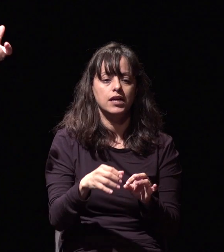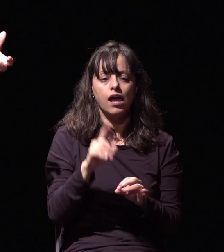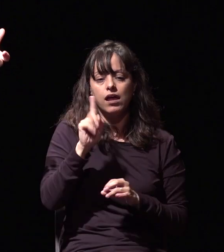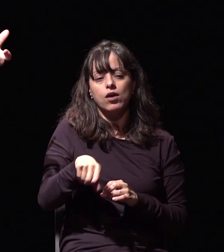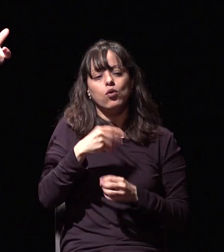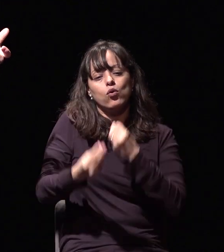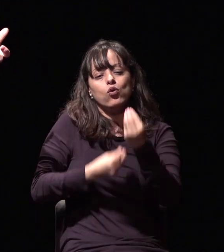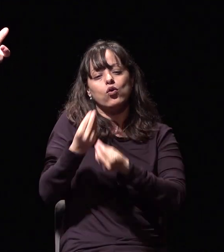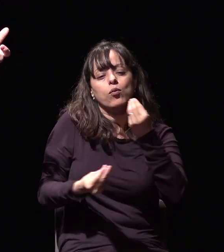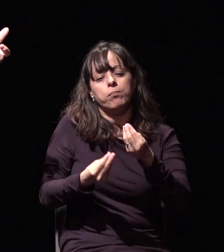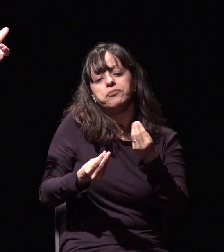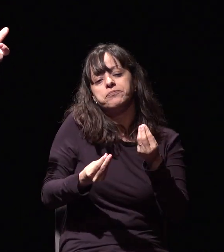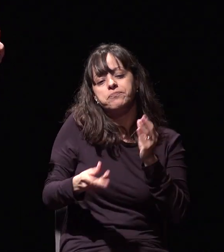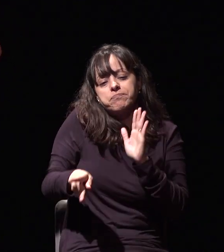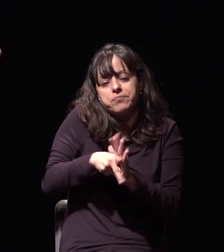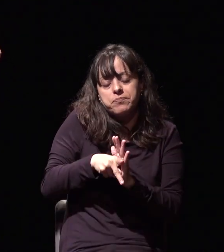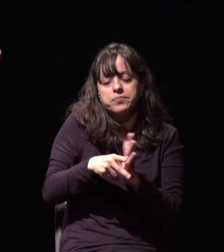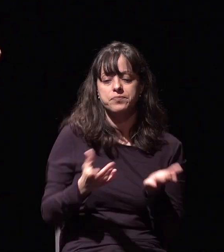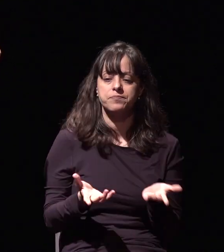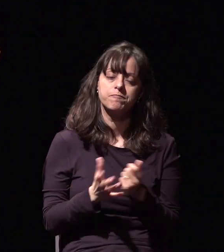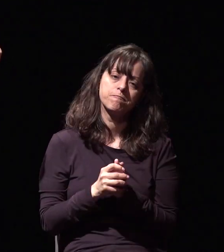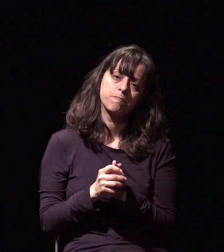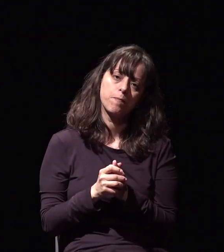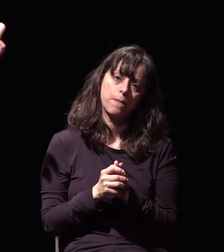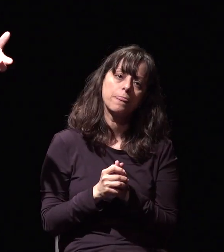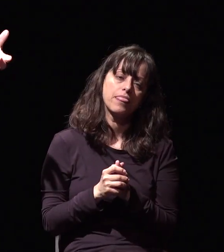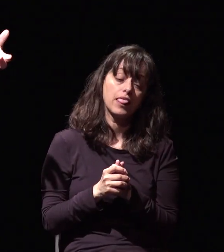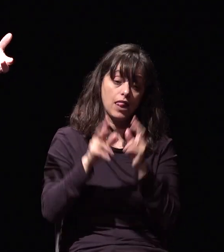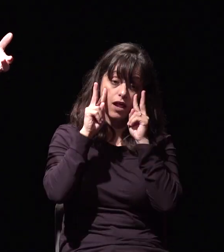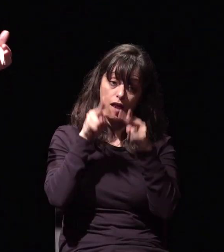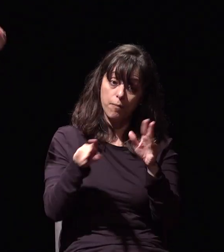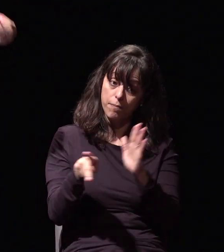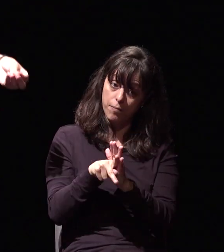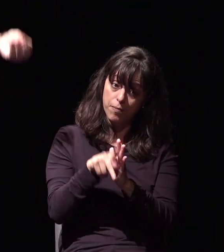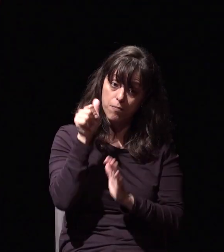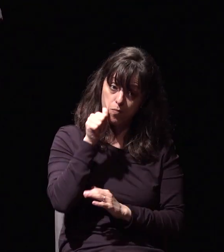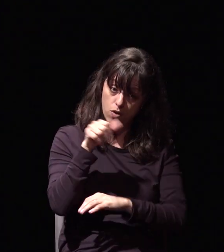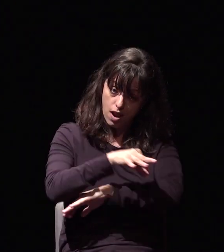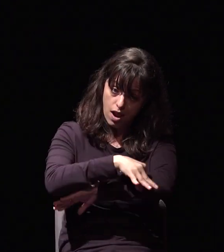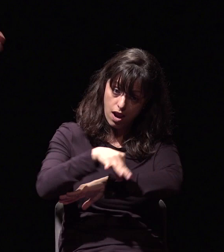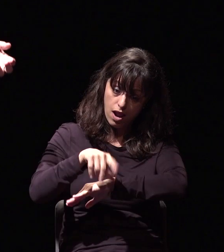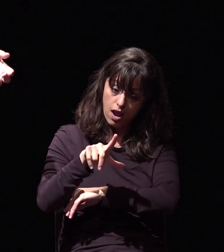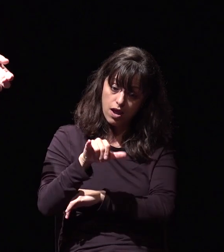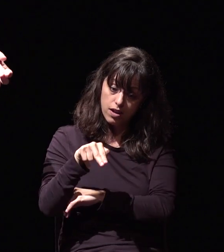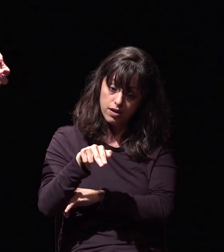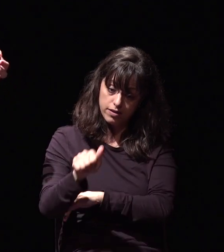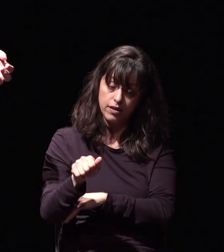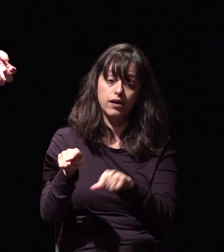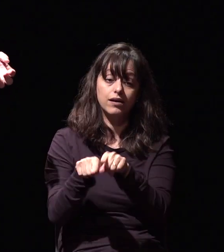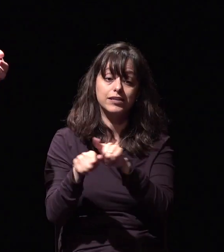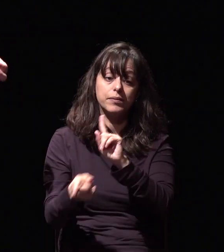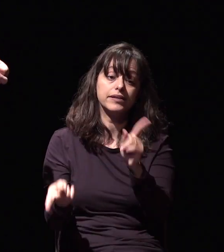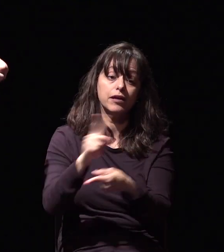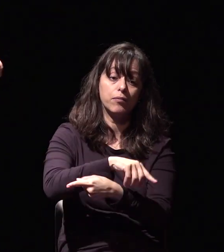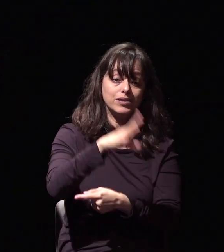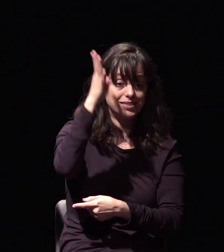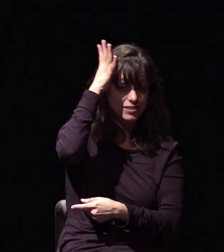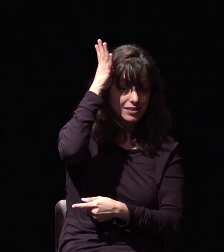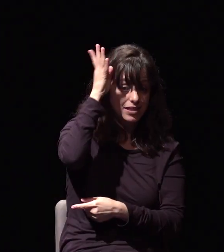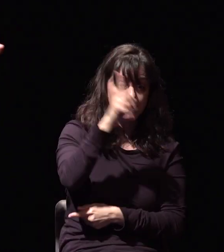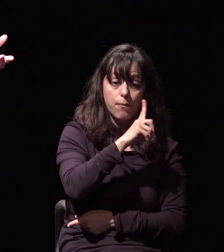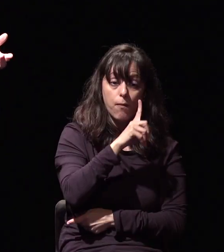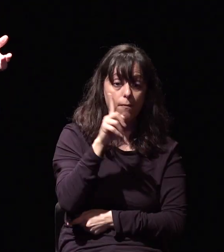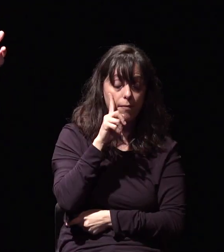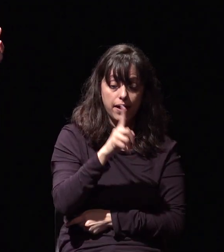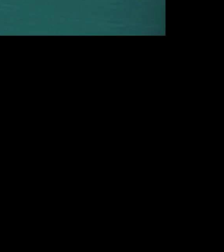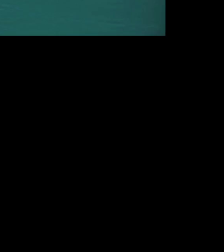assim, em estado latente na perspectiva da Lina atuar, e isso volta depois para o Sesc Pompeia. Eu estou dando spoiler do que eu estou falando,